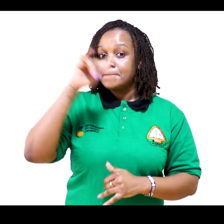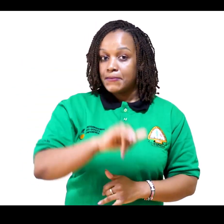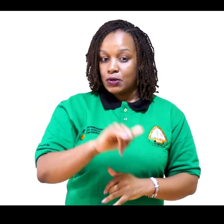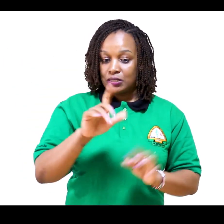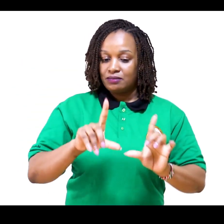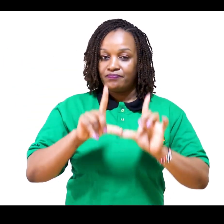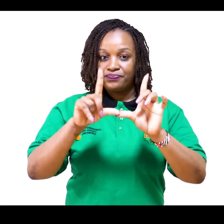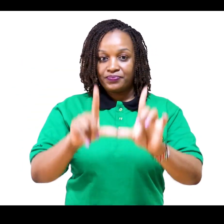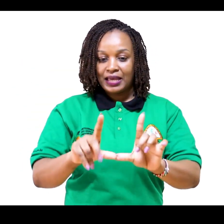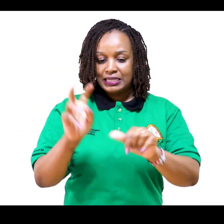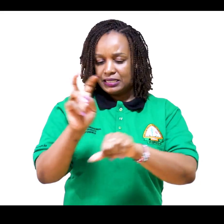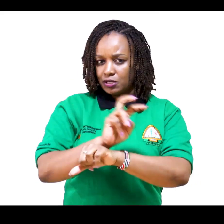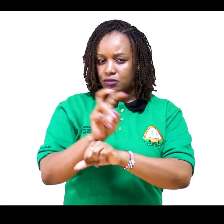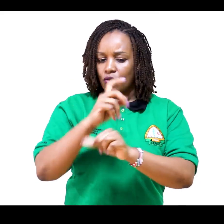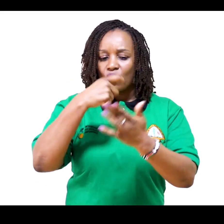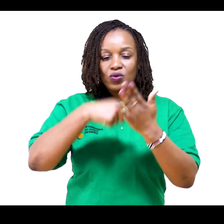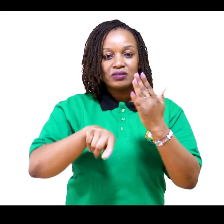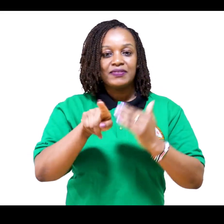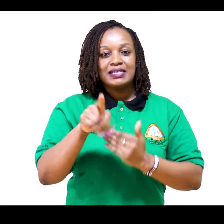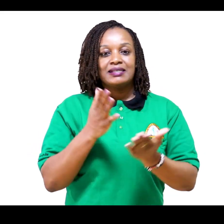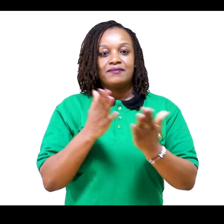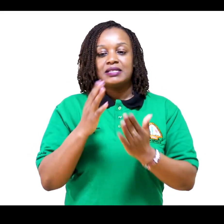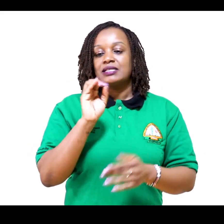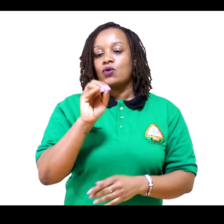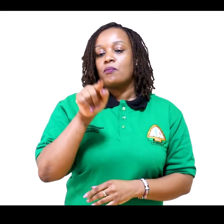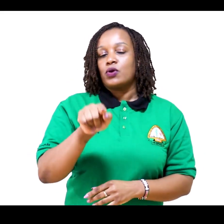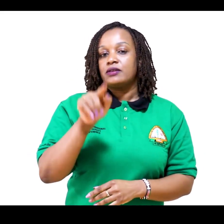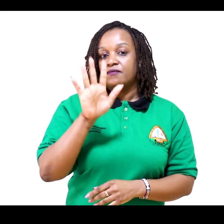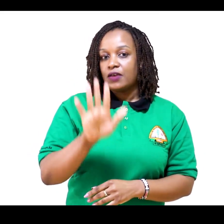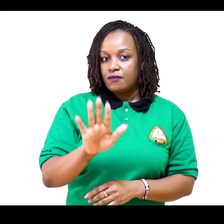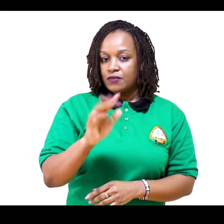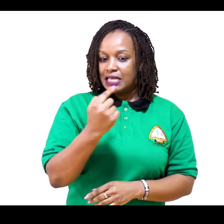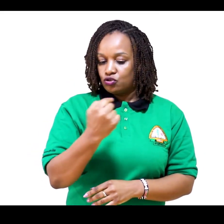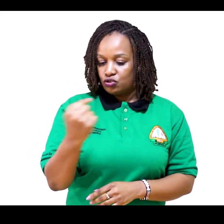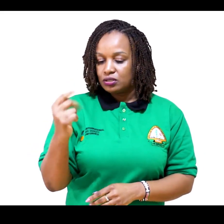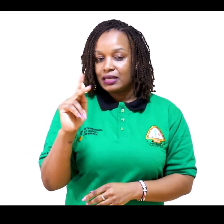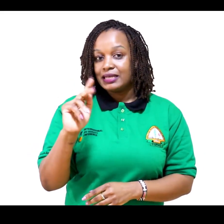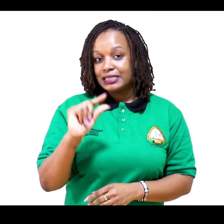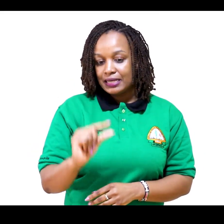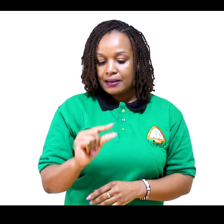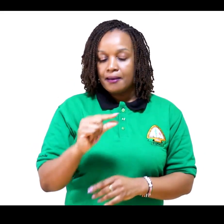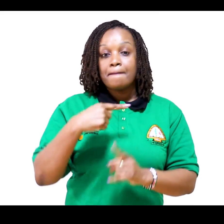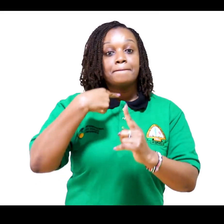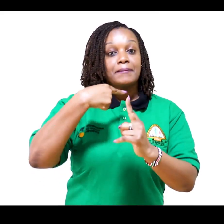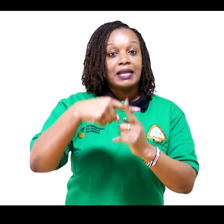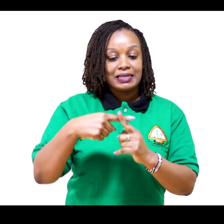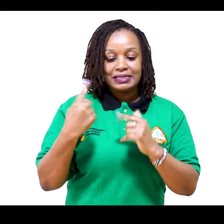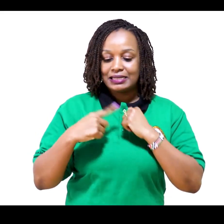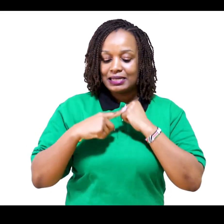ukaguzi. Gharama ya huduma hii ni shilingi 0.5 kwa kilo pamoja na shilingi 600